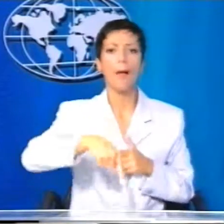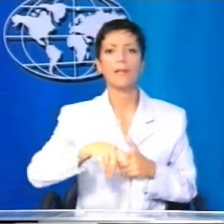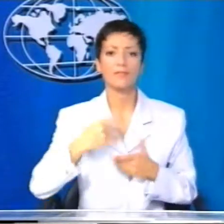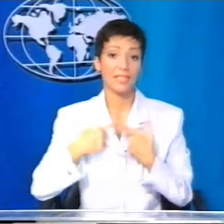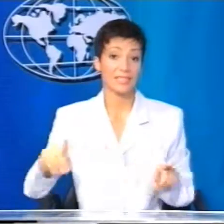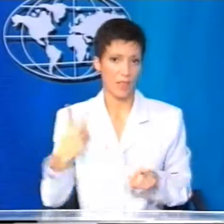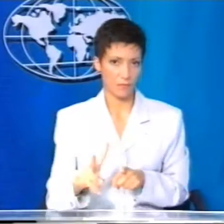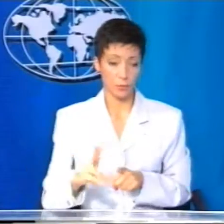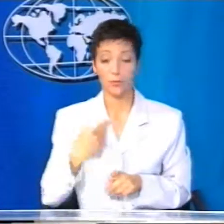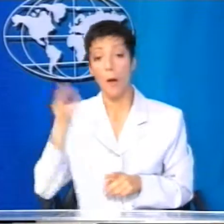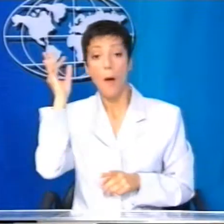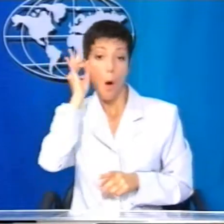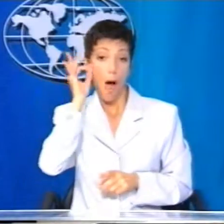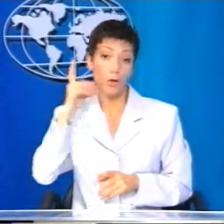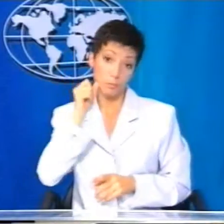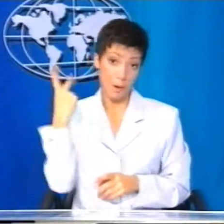η Αθηνά δεν πρόκειται να κάνει δηλώσεις.